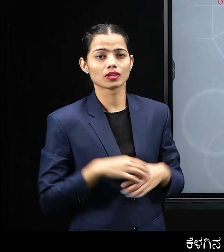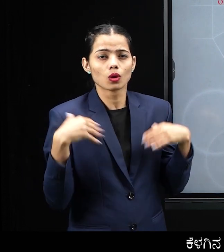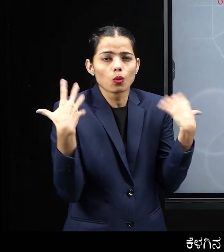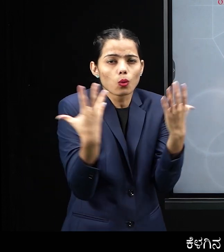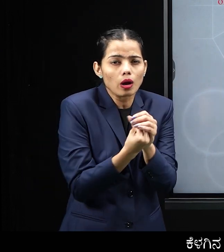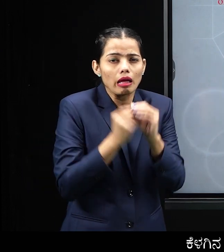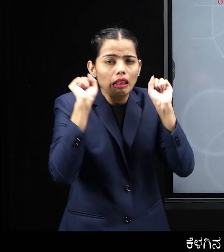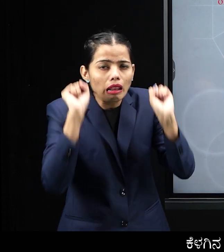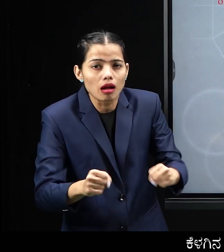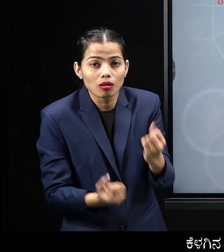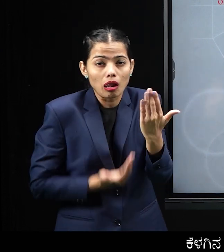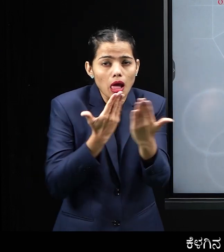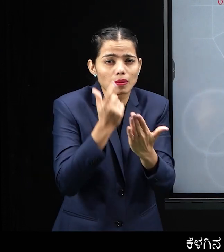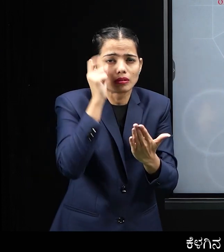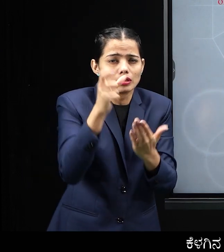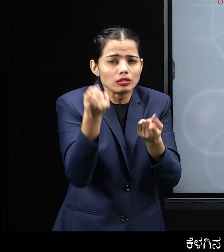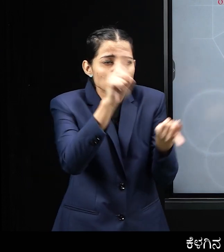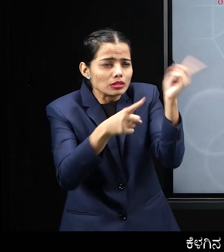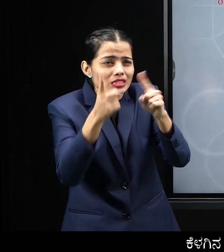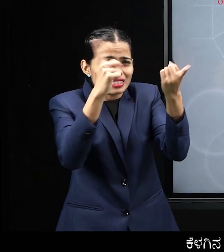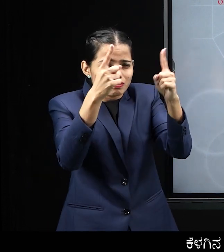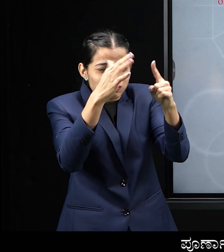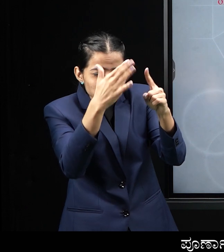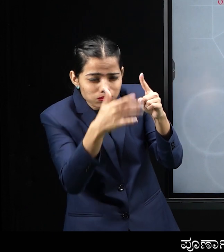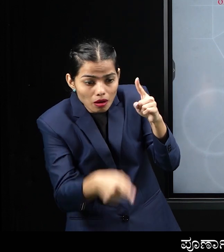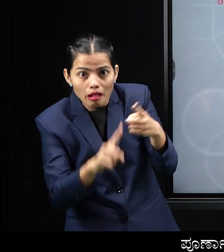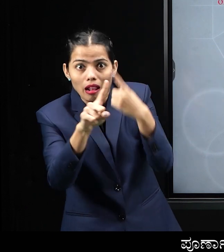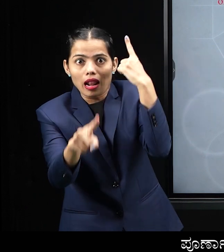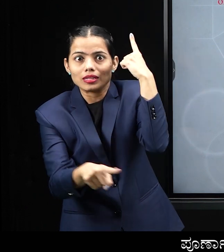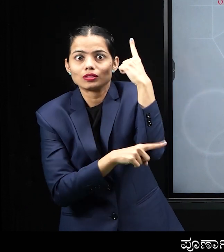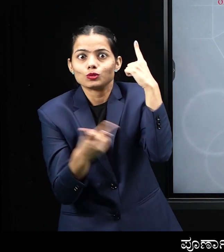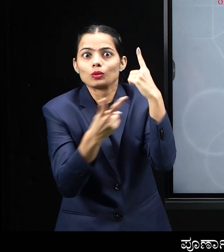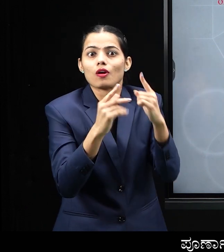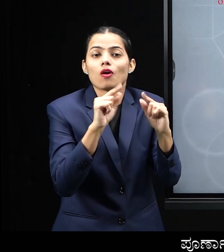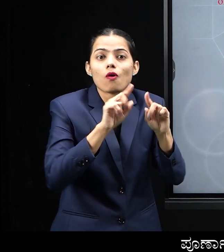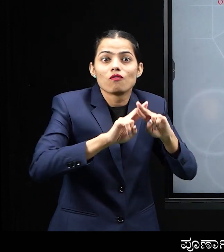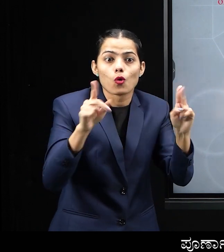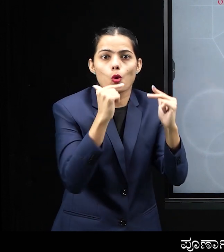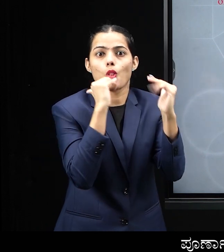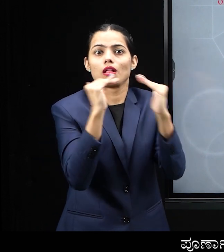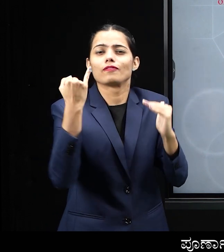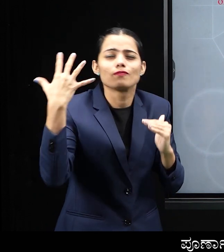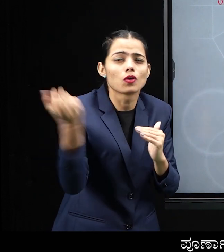ಕೆಳಗಿನ ವಿಧಾನವನ್ನು ಬಳಸಿಕೊಂಡು 3 ಧನಾತ್ಮಕ ಪೂರ್ಣಾಂಕಗಳ ಅತ್ಯಧಿಕ ಸಾಮಾನ್ಯ